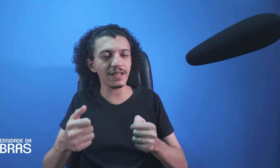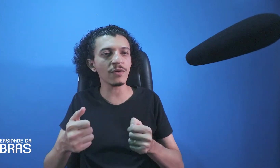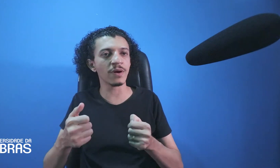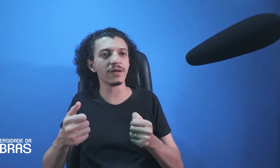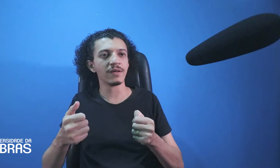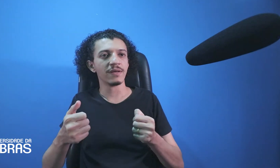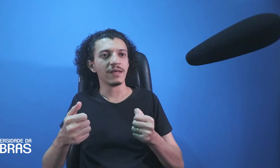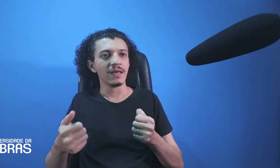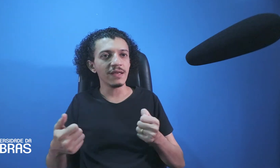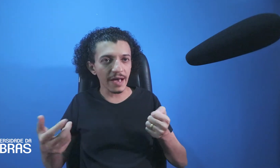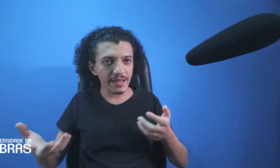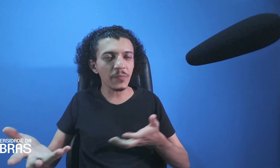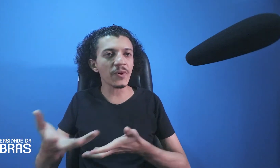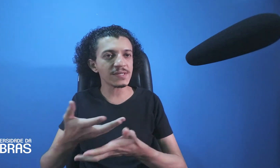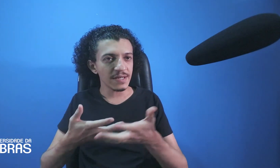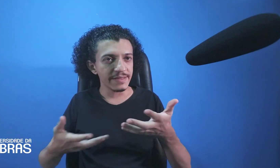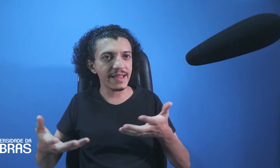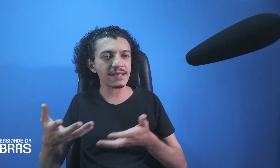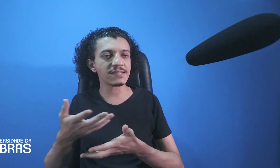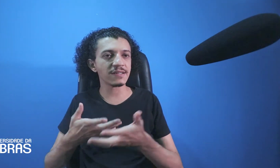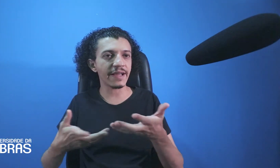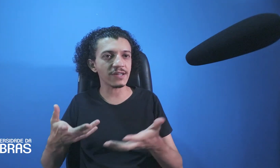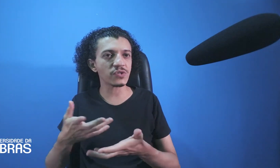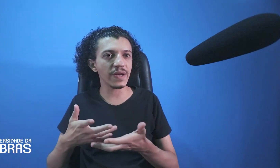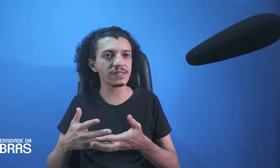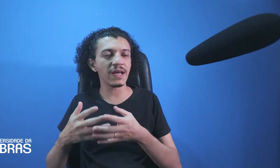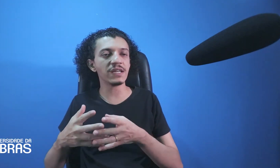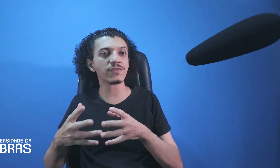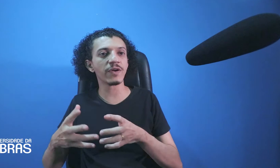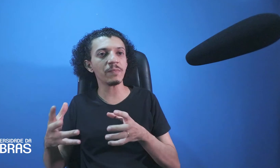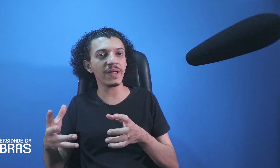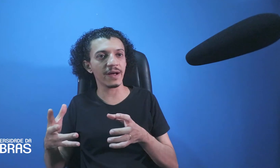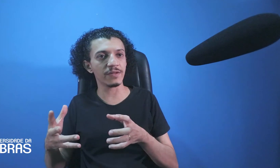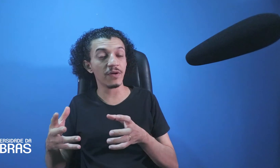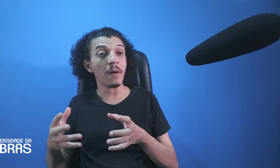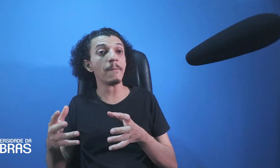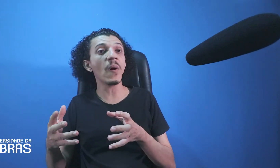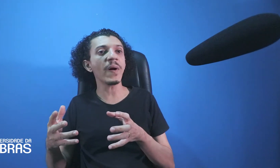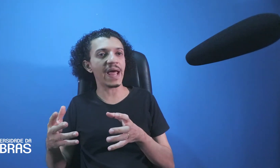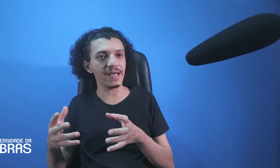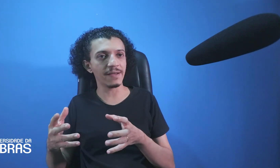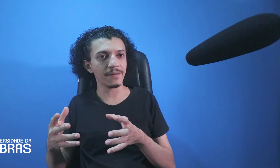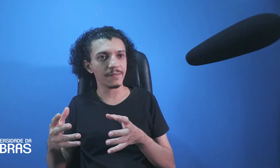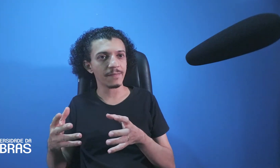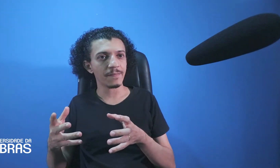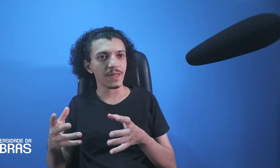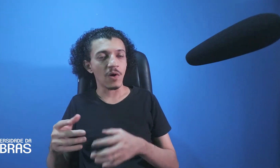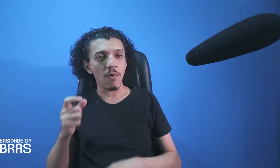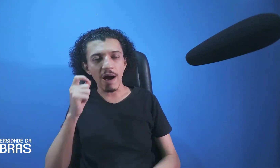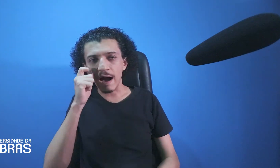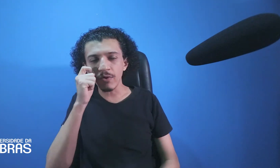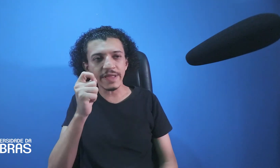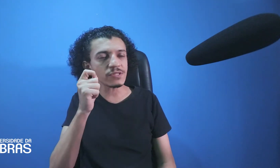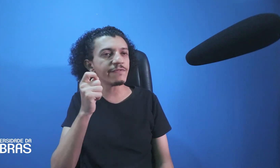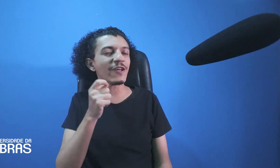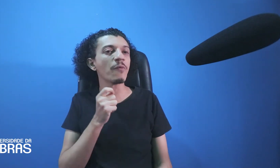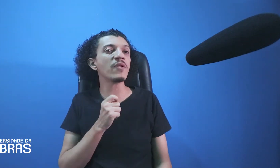língua. E aí, depois dessas interações, eles foram ampliando. Porém, acontece um fenômeno